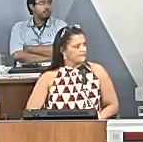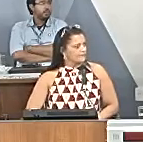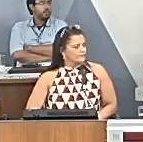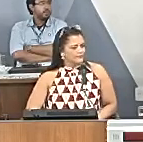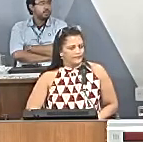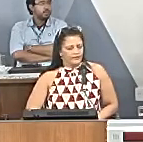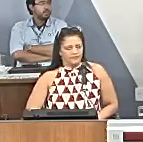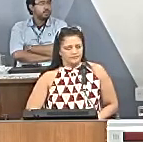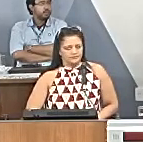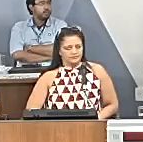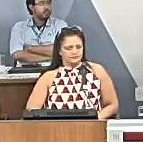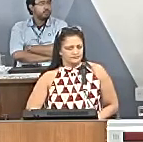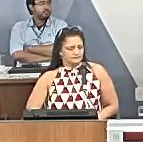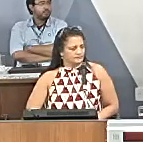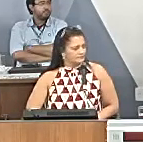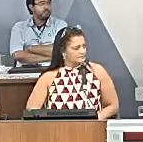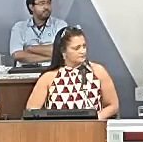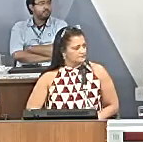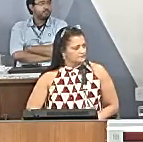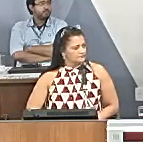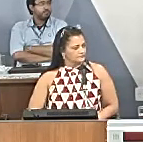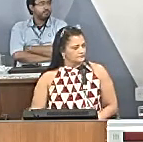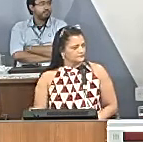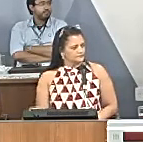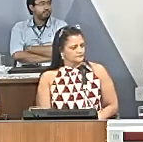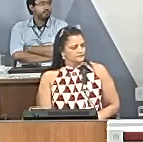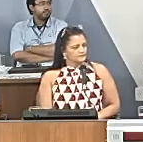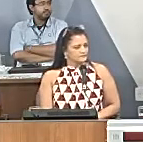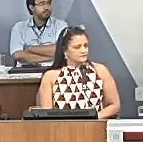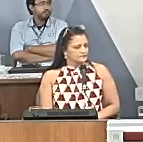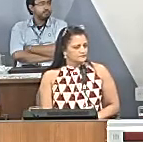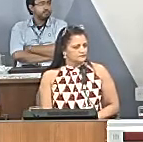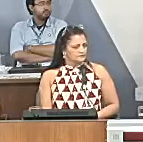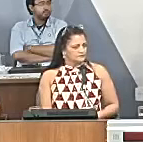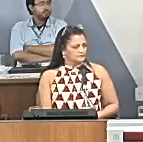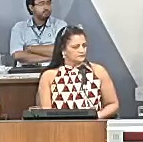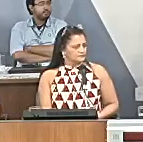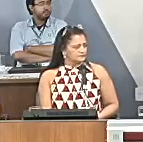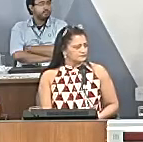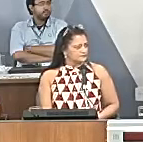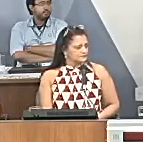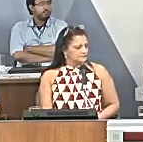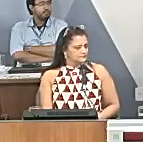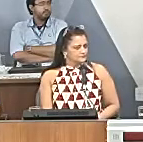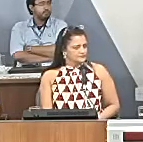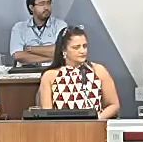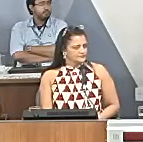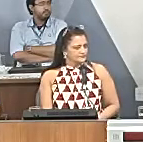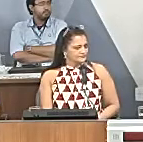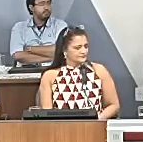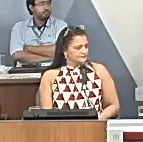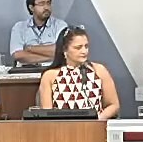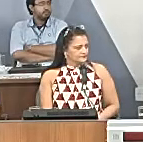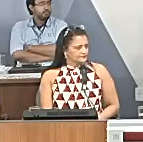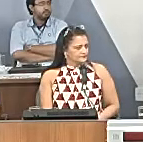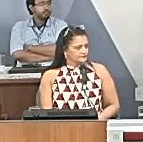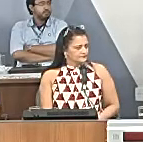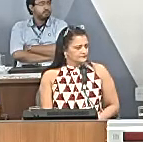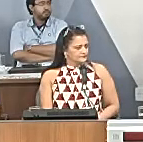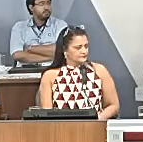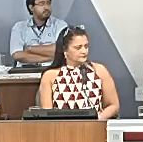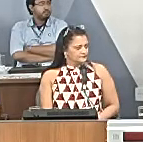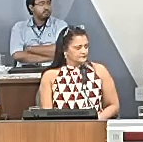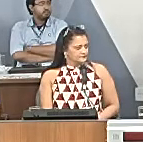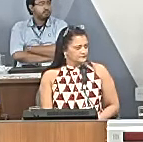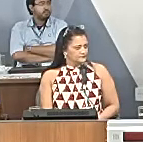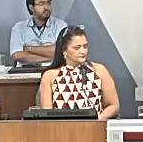projecto de que entendam que para a pessoa com deficiência temos que ter profissionais